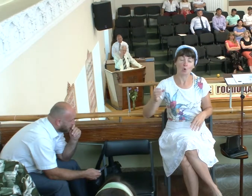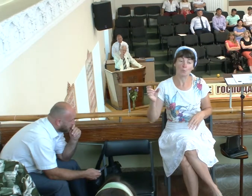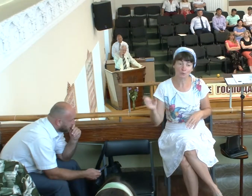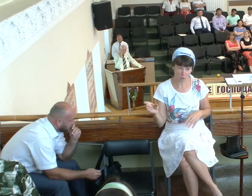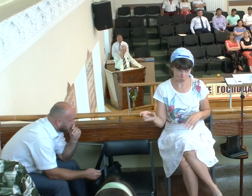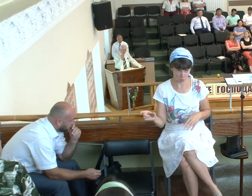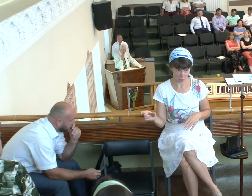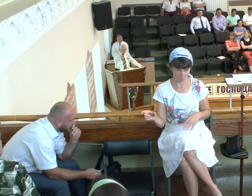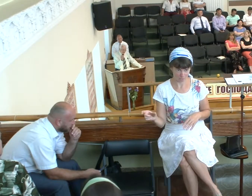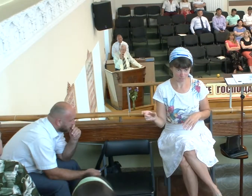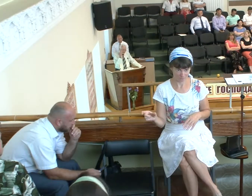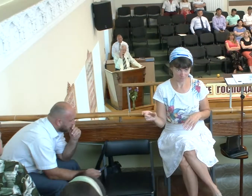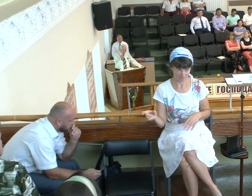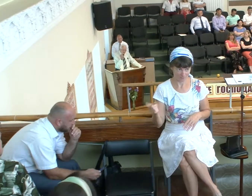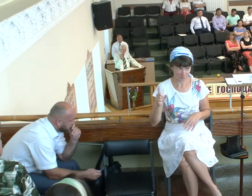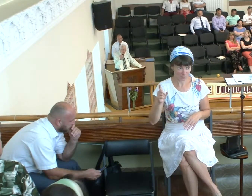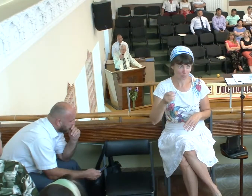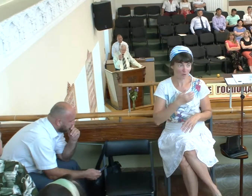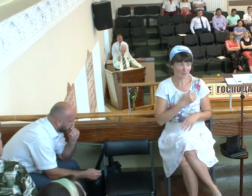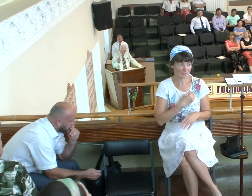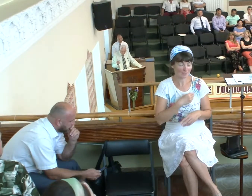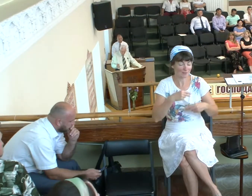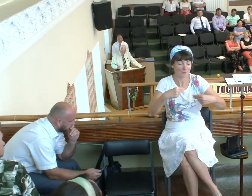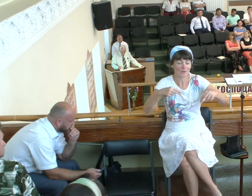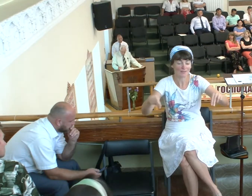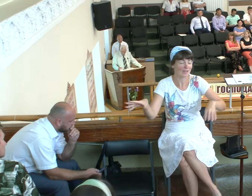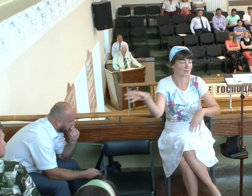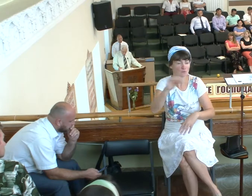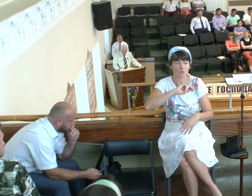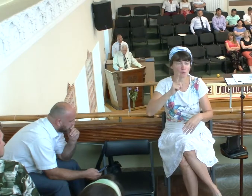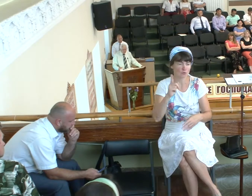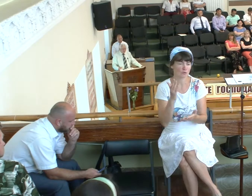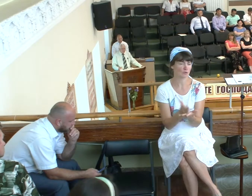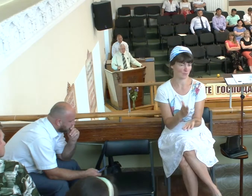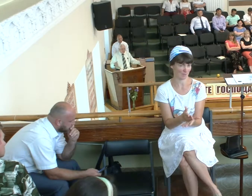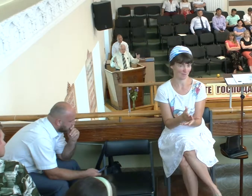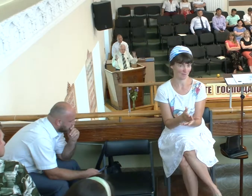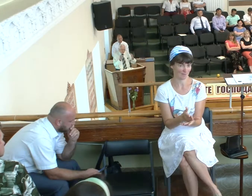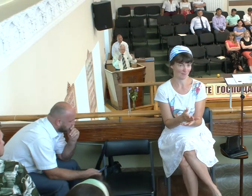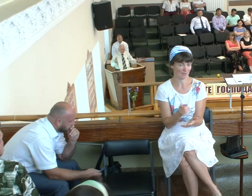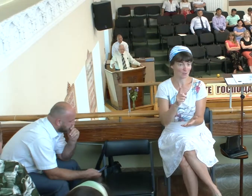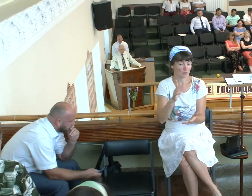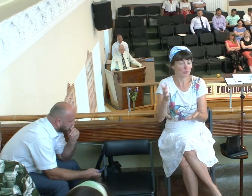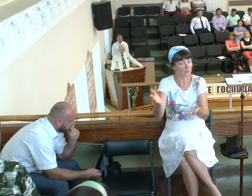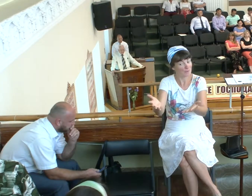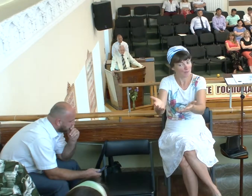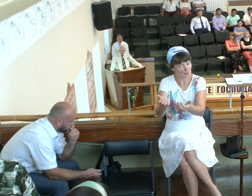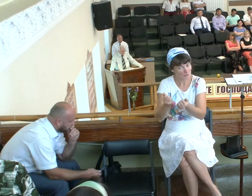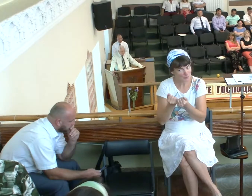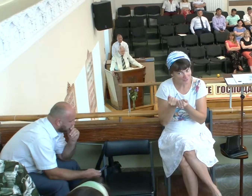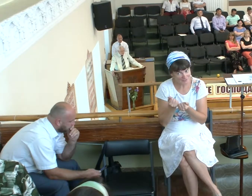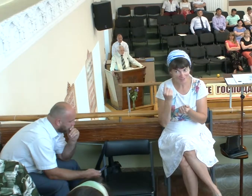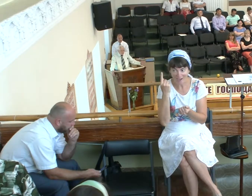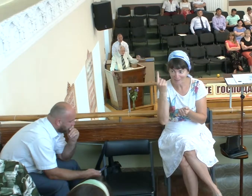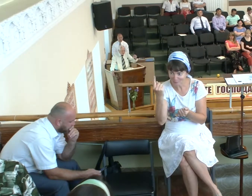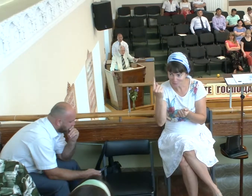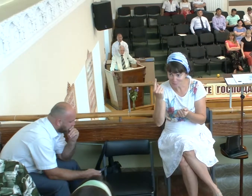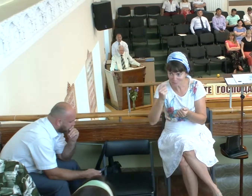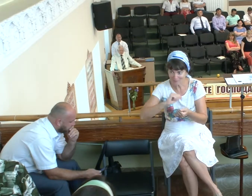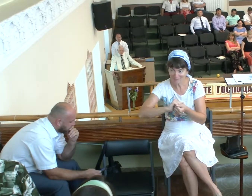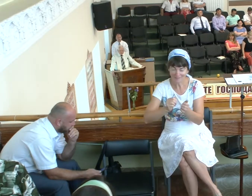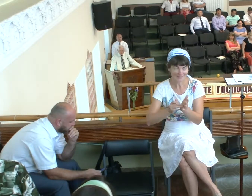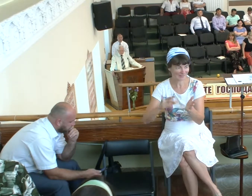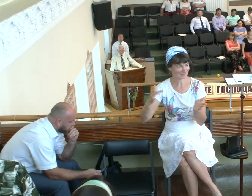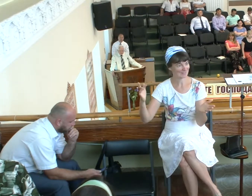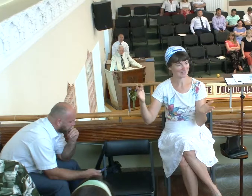это, самое драгоценное, самое важное. И смотрите, все это получить можно тем, что Бог